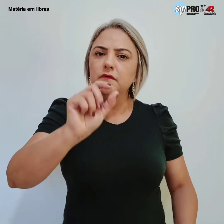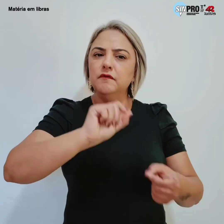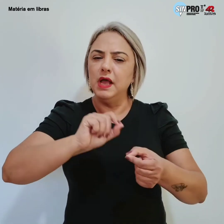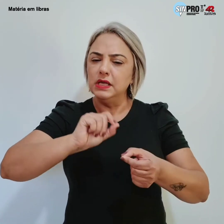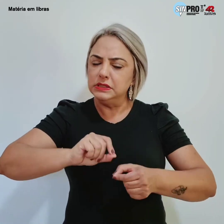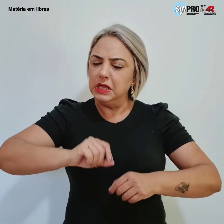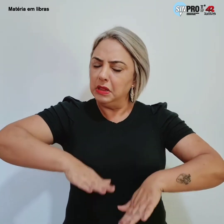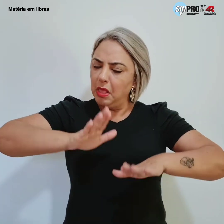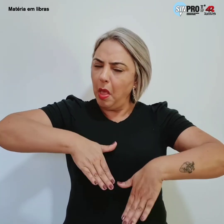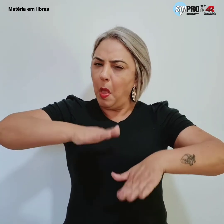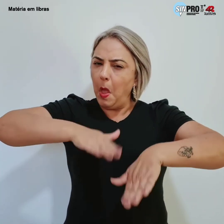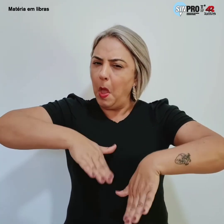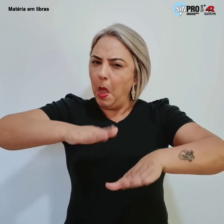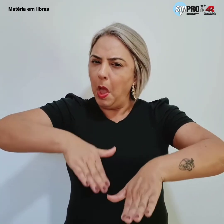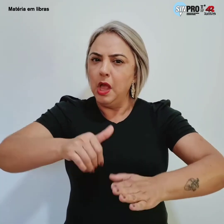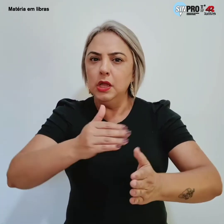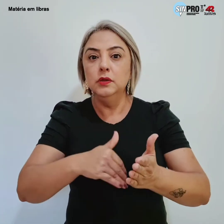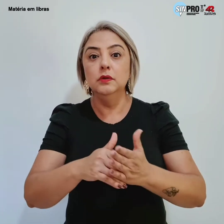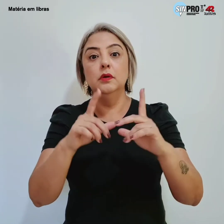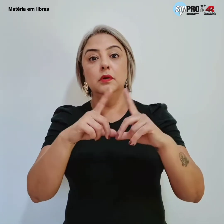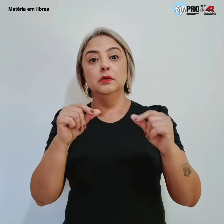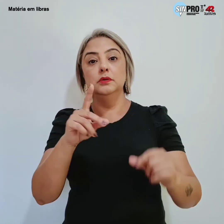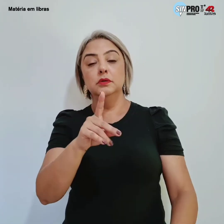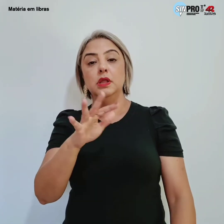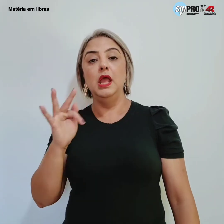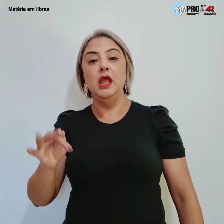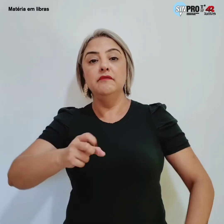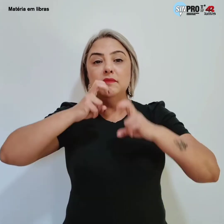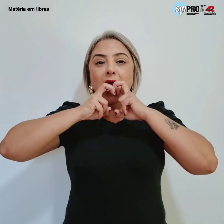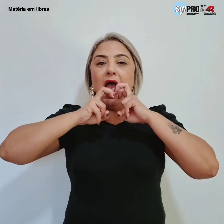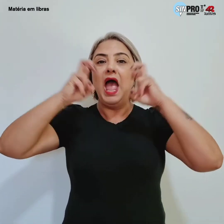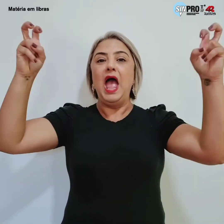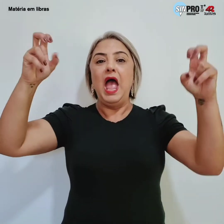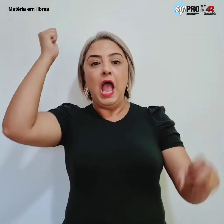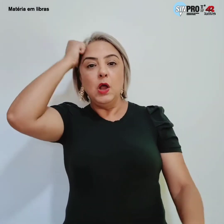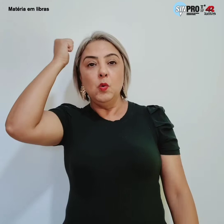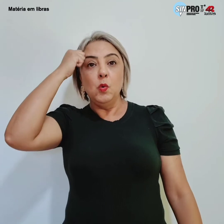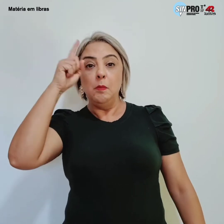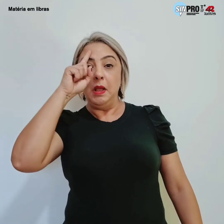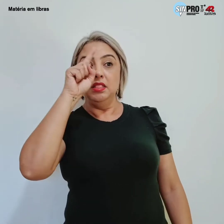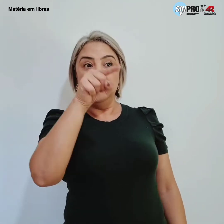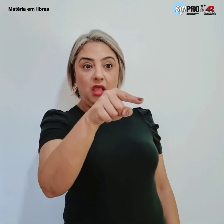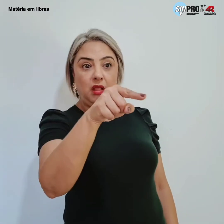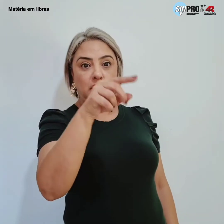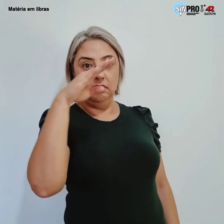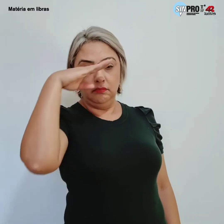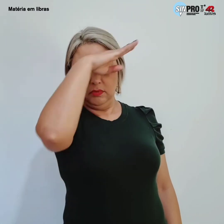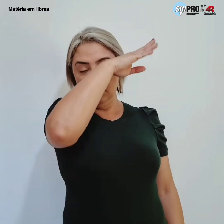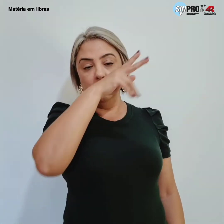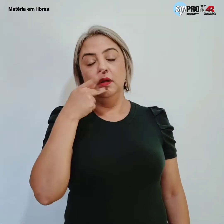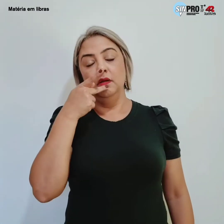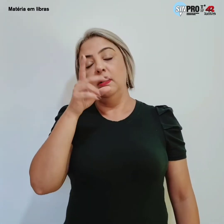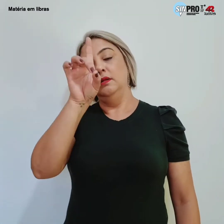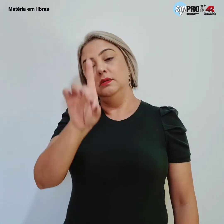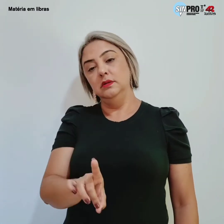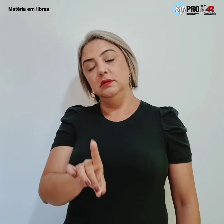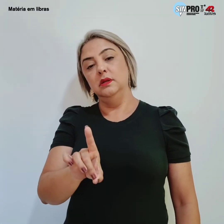Continuaremos realizando nossos atos em todo o DF e gritando: a culpa é dele, afirma a diretora